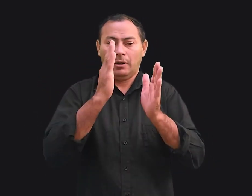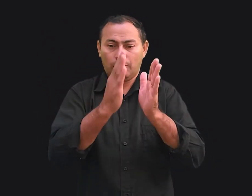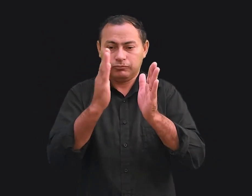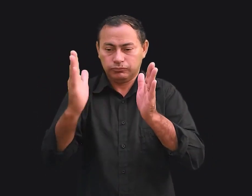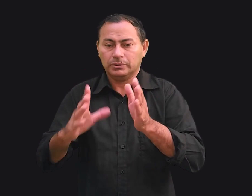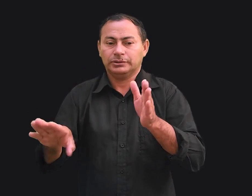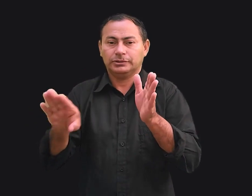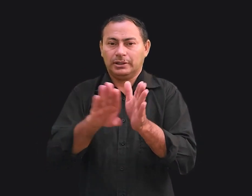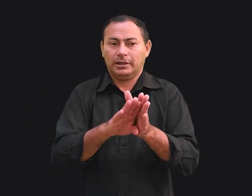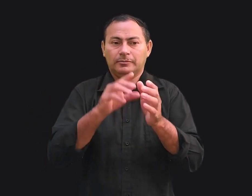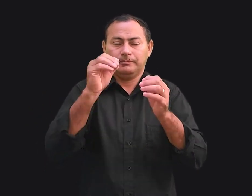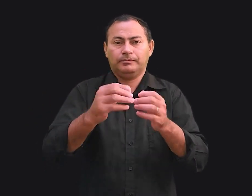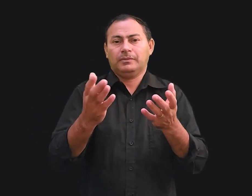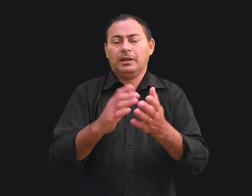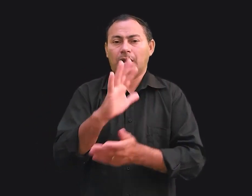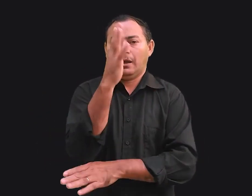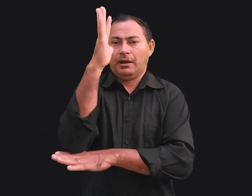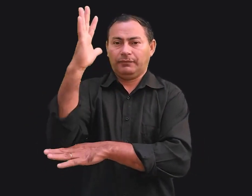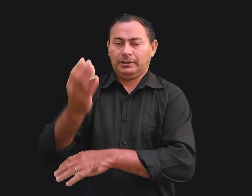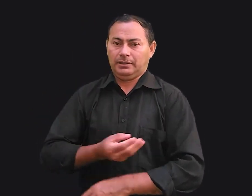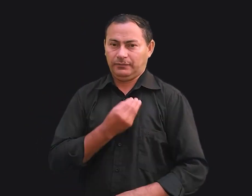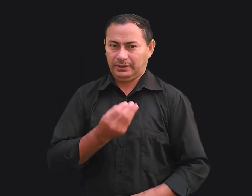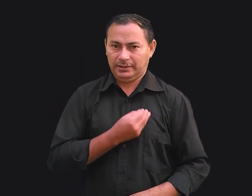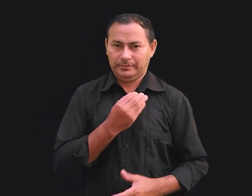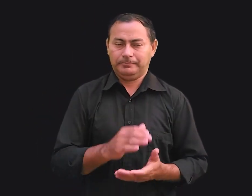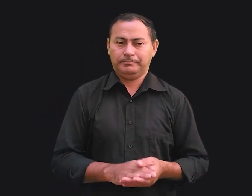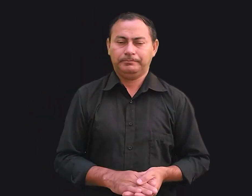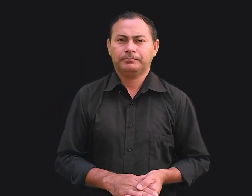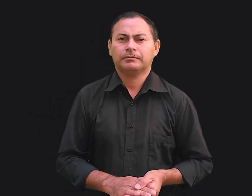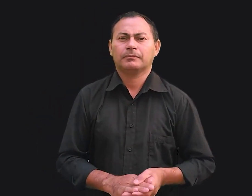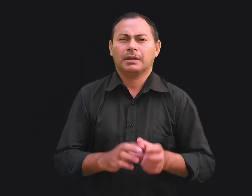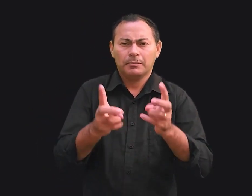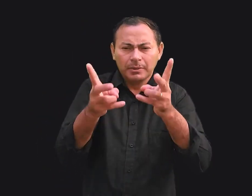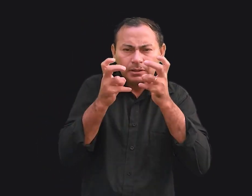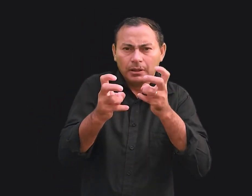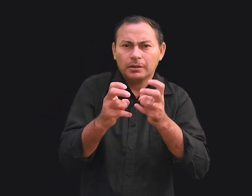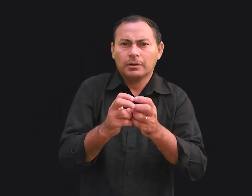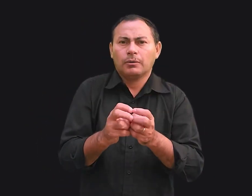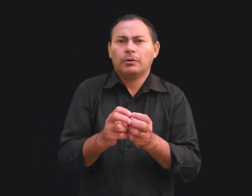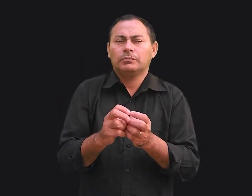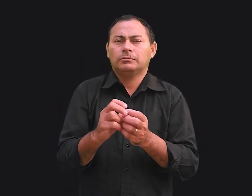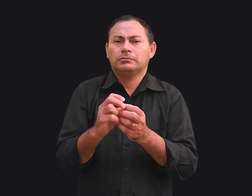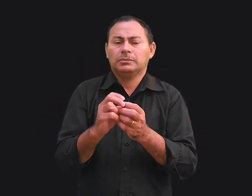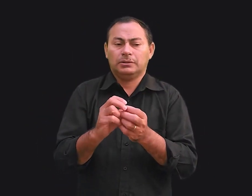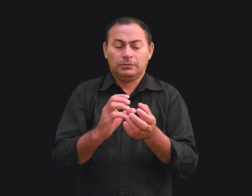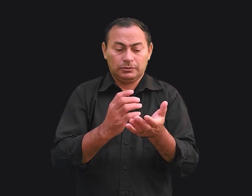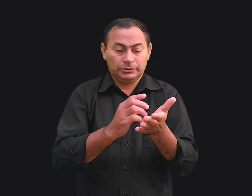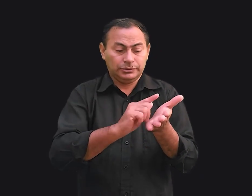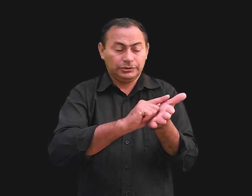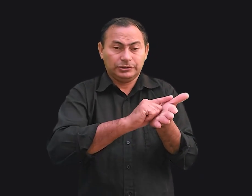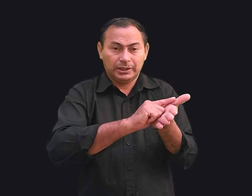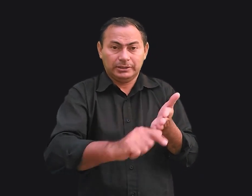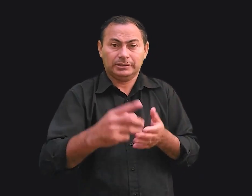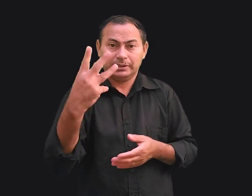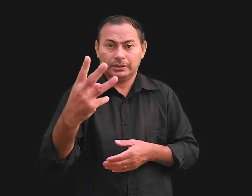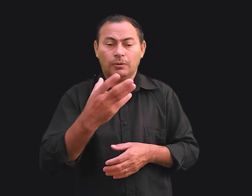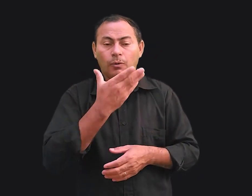que você chegará à árvore da vida. Observe que quando caem, em Gênesis 3, o homem e a